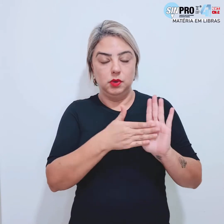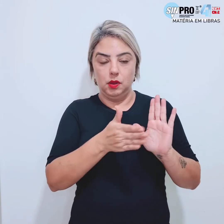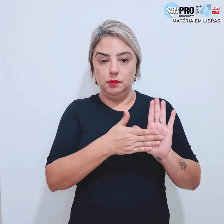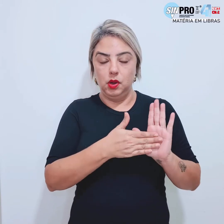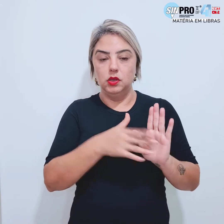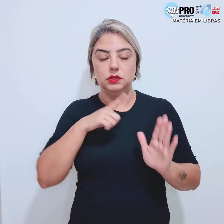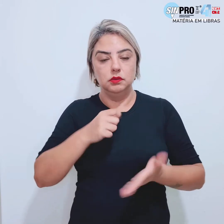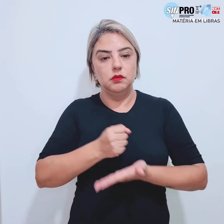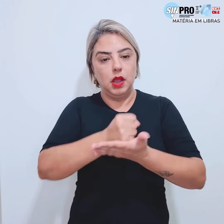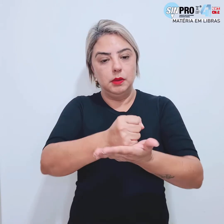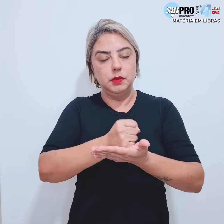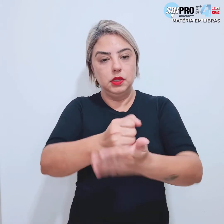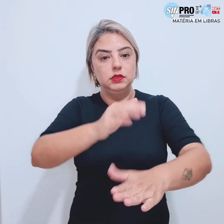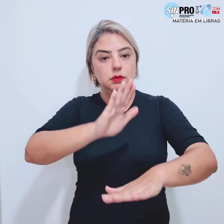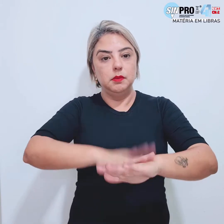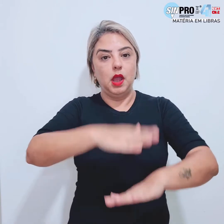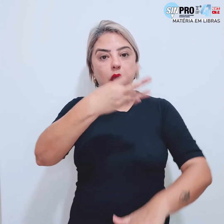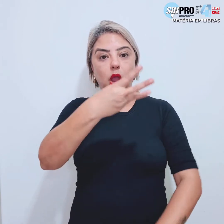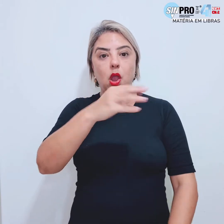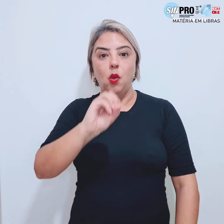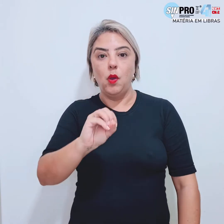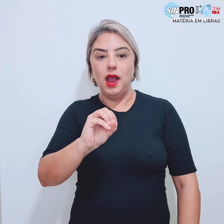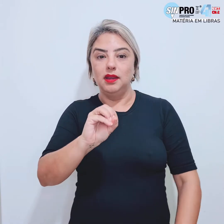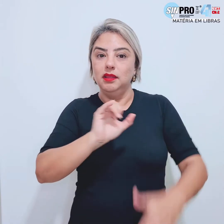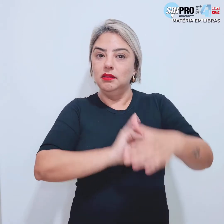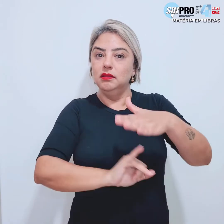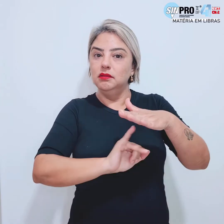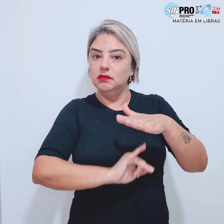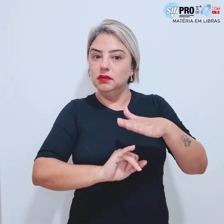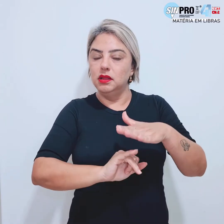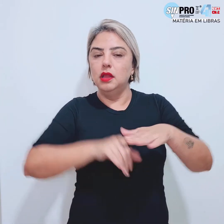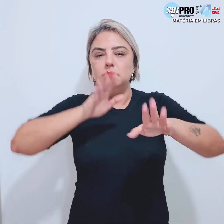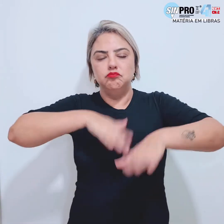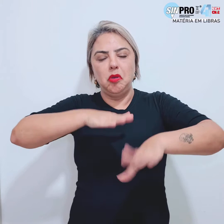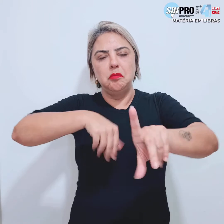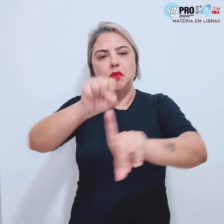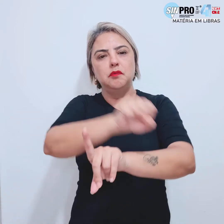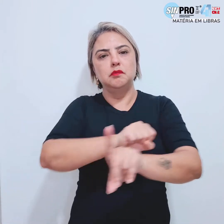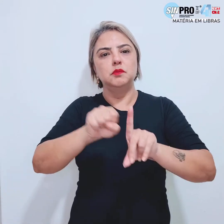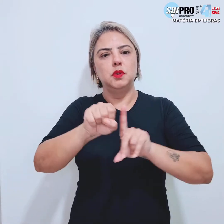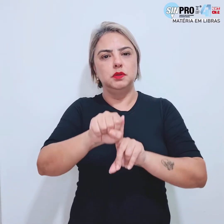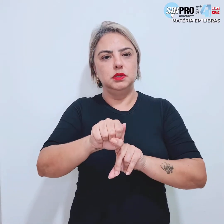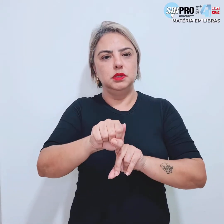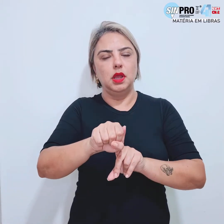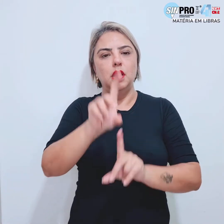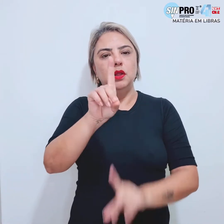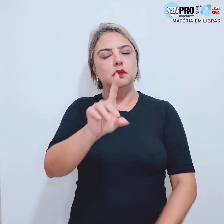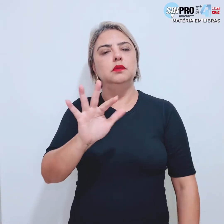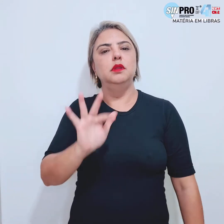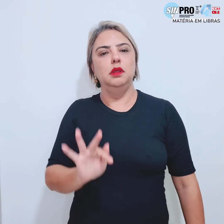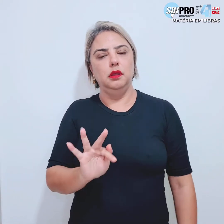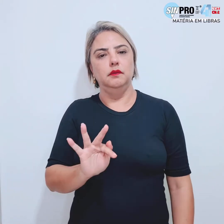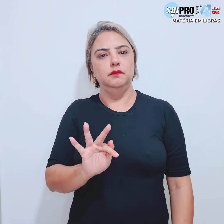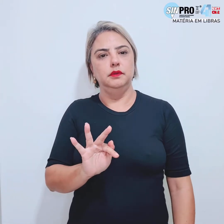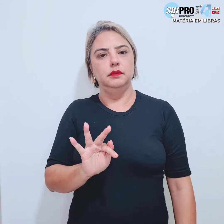últimas contam com o apoio de mais de 40 entidades e movimentos sociais do Distrito